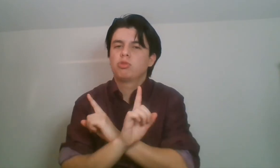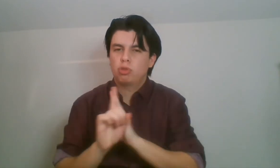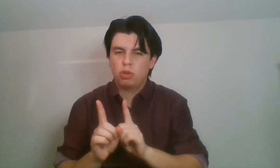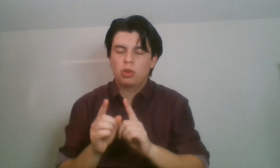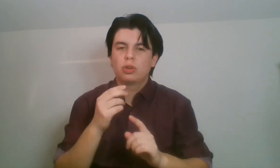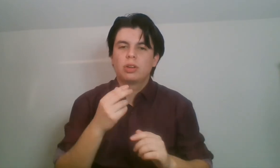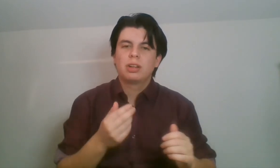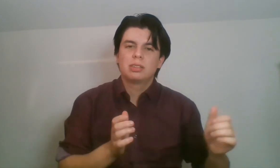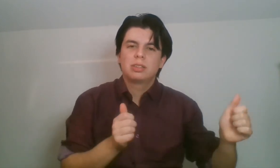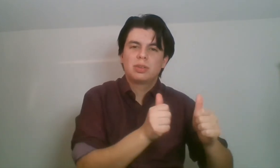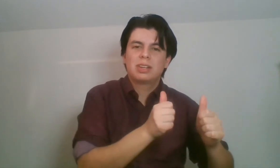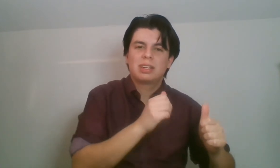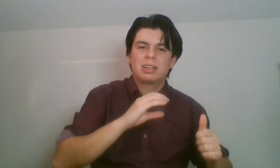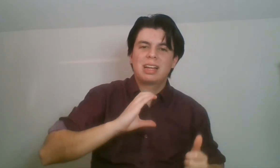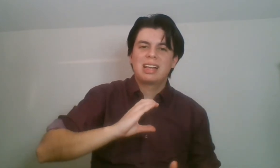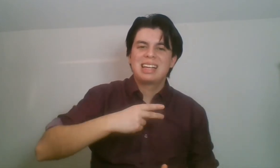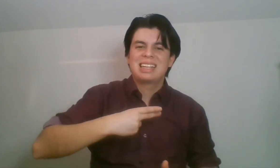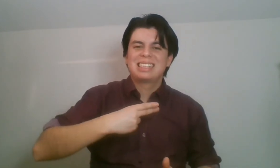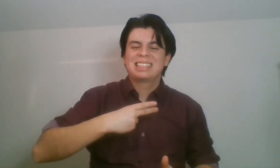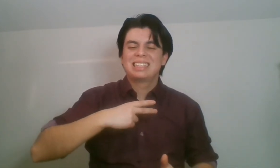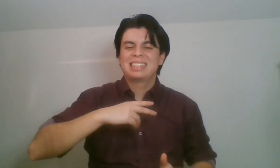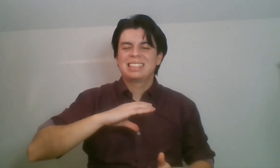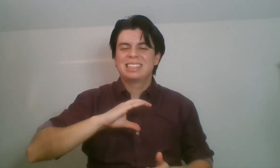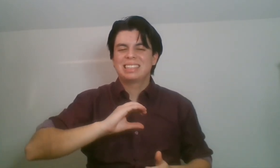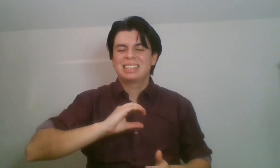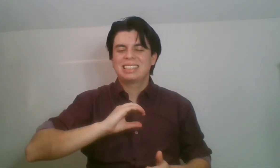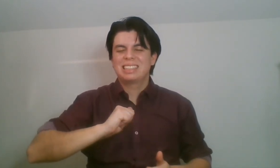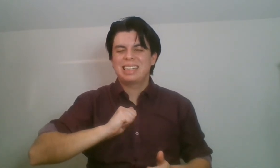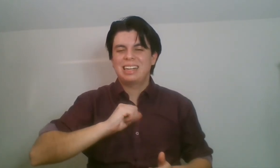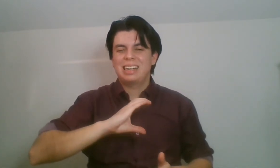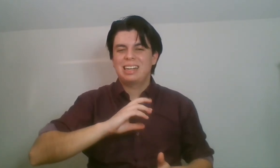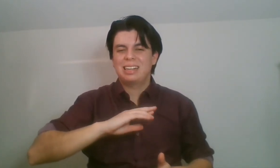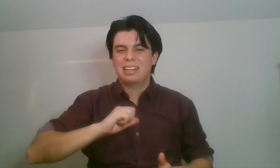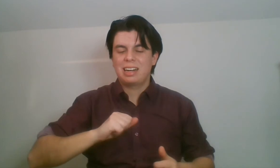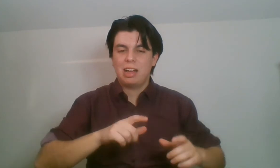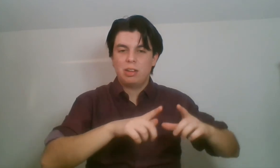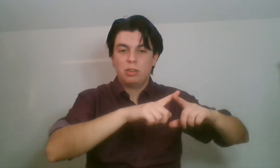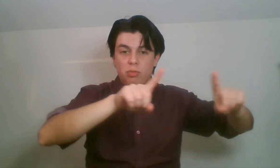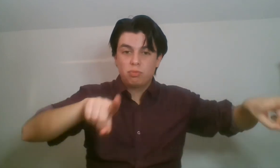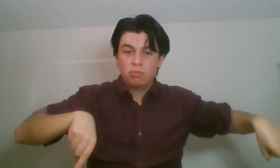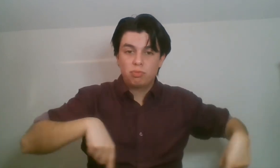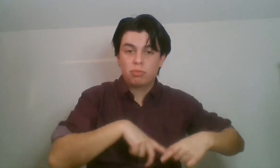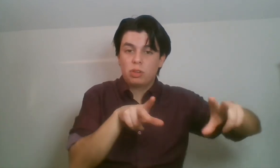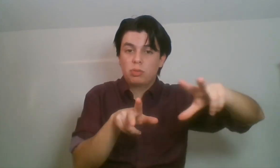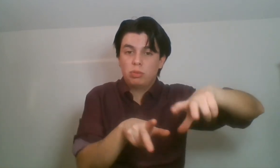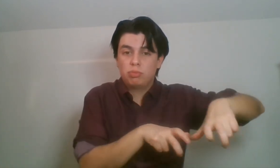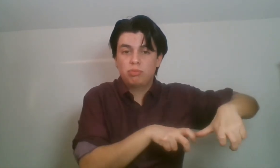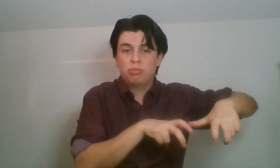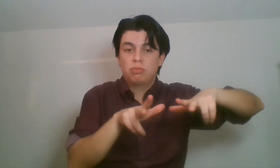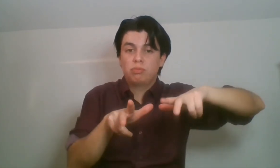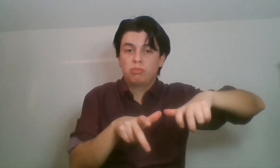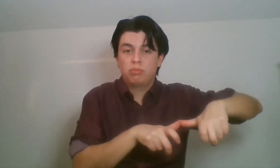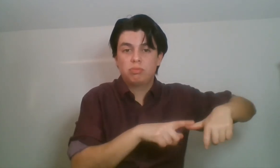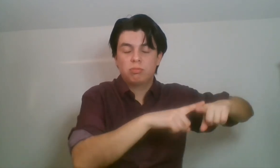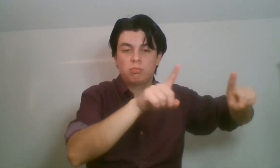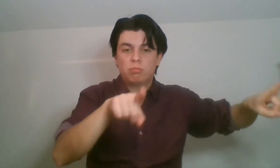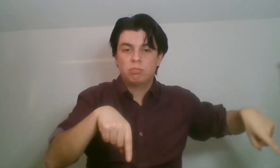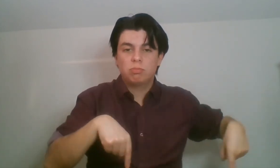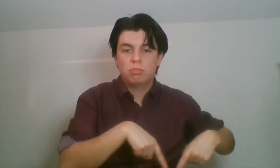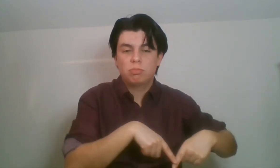la plaza. Por eso hay personas que dicen que exactamente en la plaza estaba su casa, ¿no? Pero